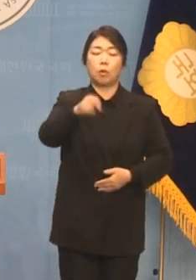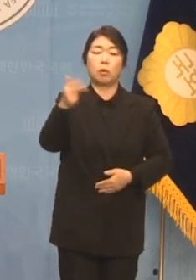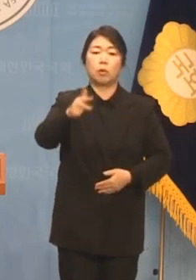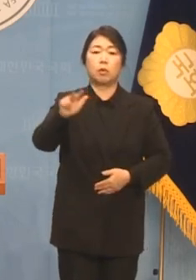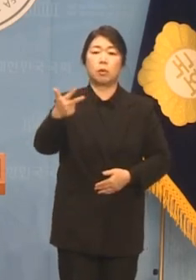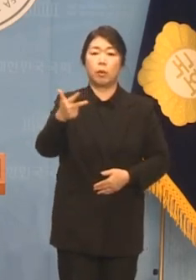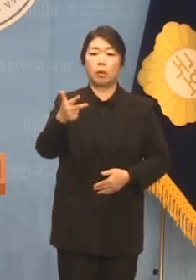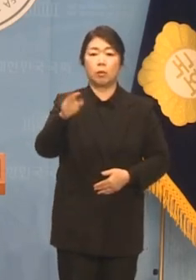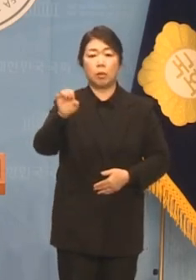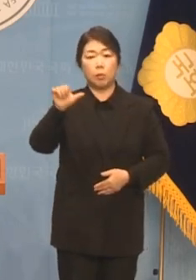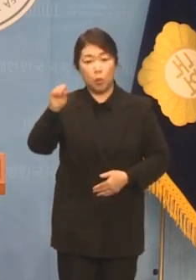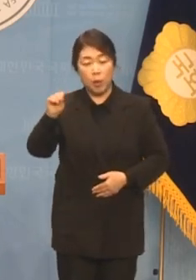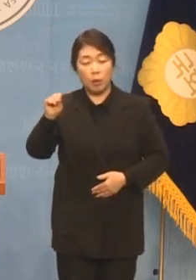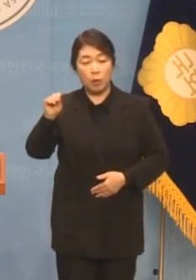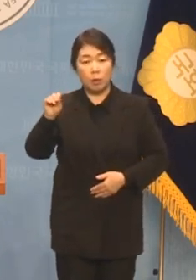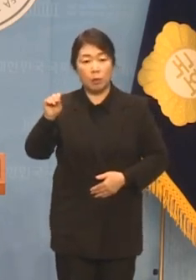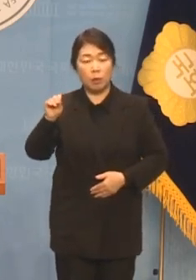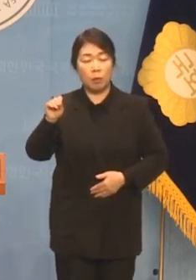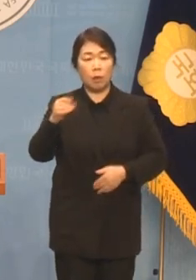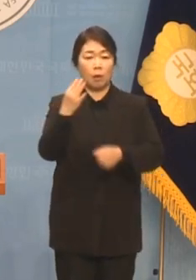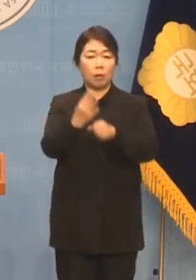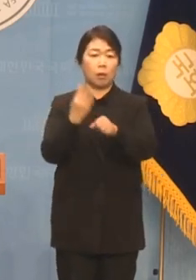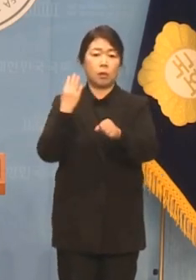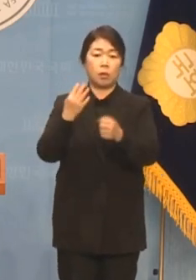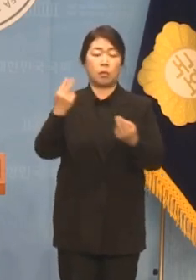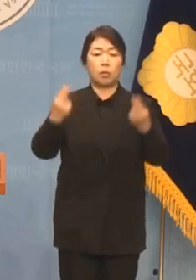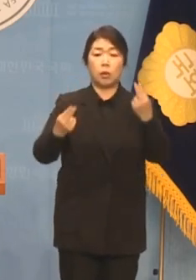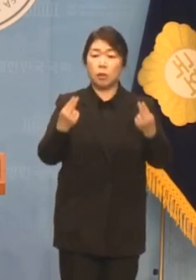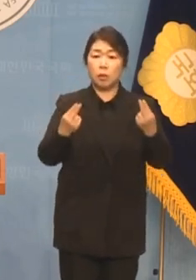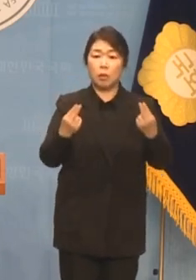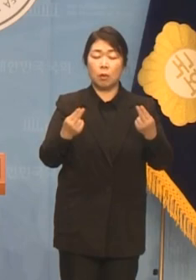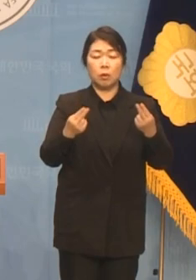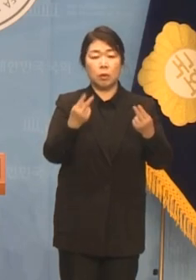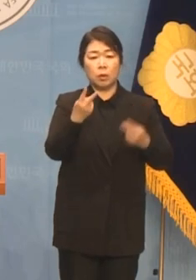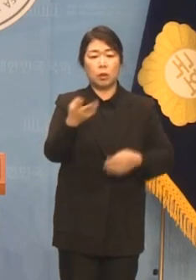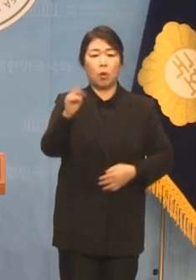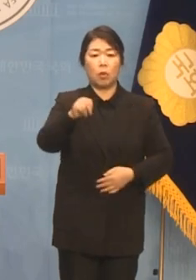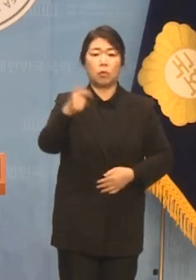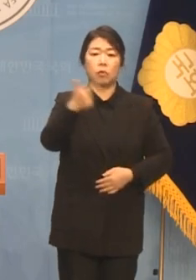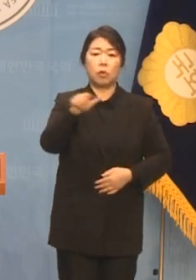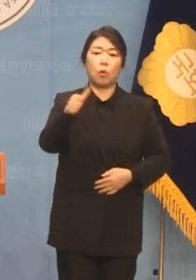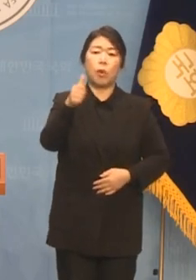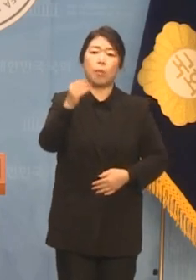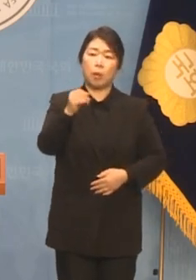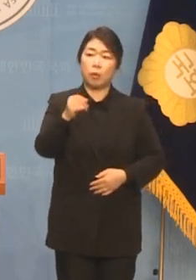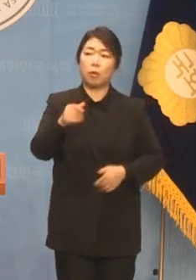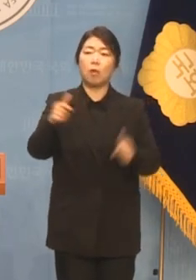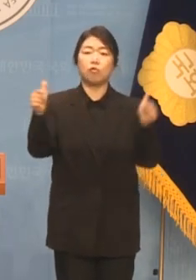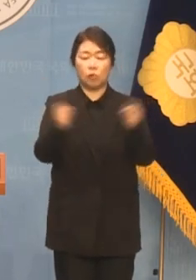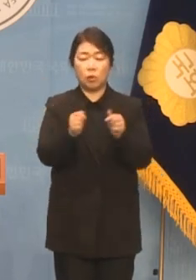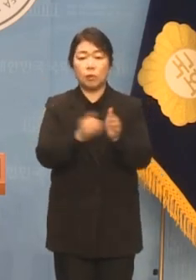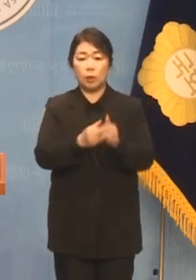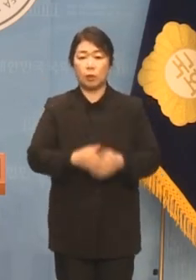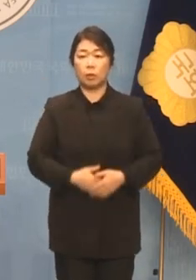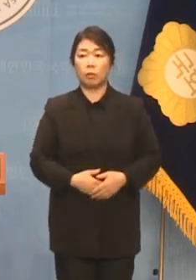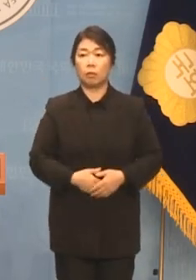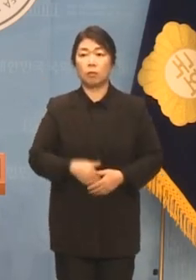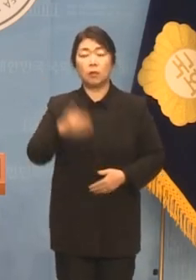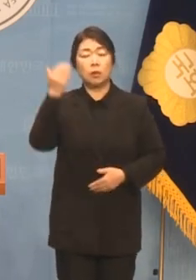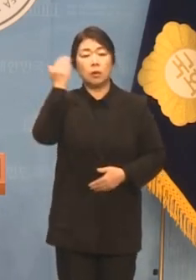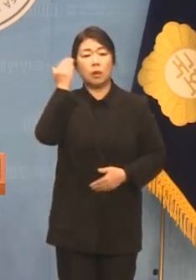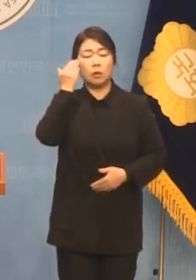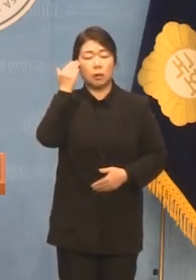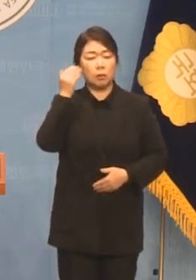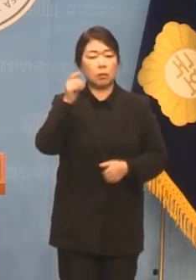745만 원 4년 전에 비해 2억 6,500만 원 줄어들었습니다 상식적으로